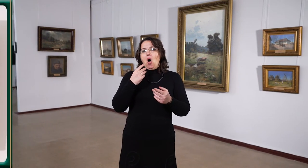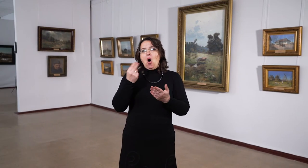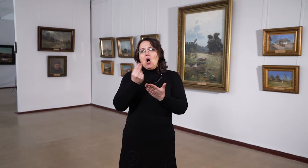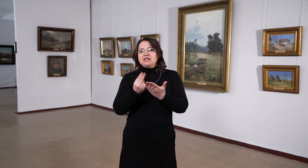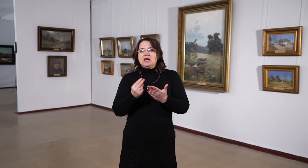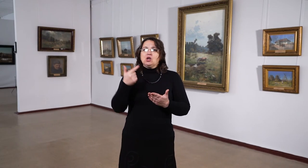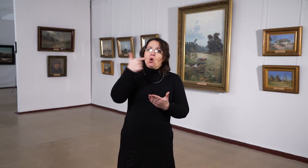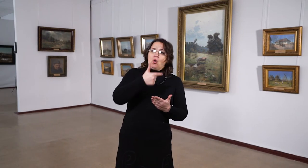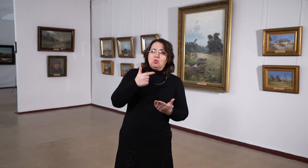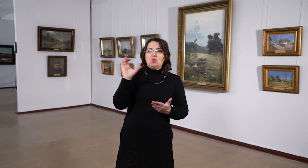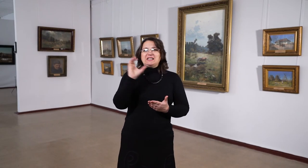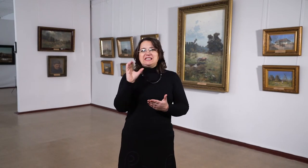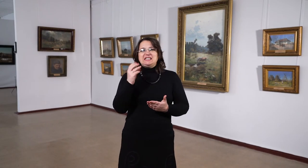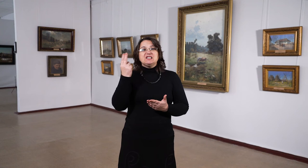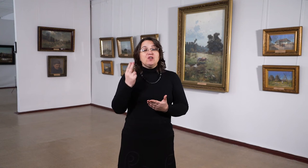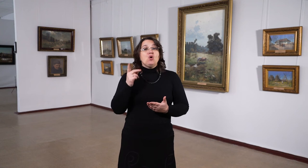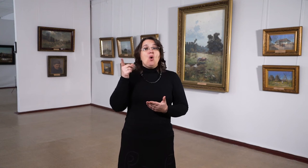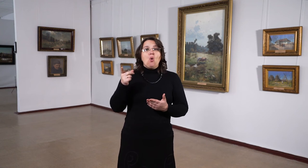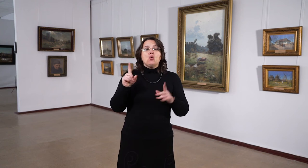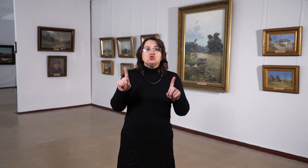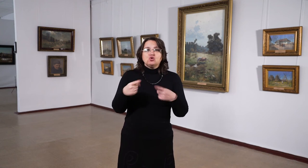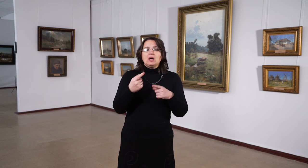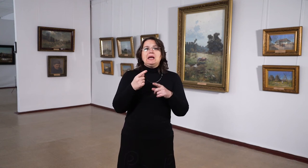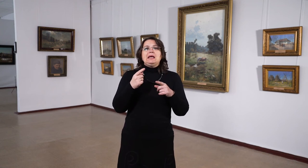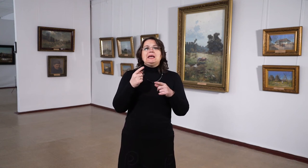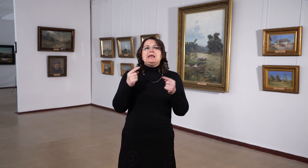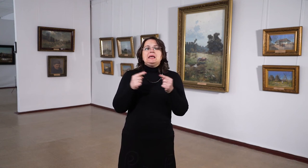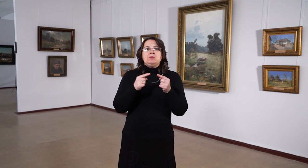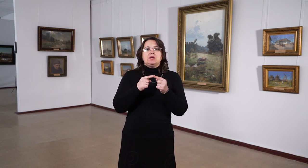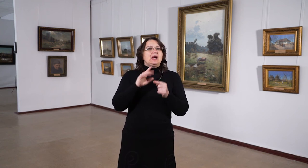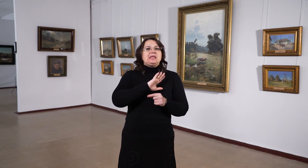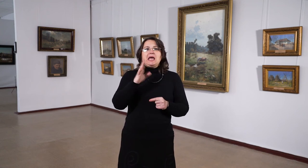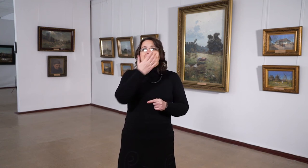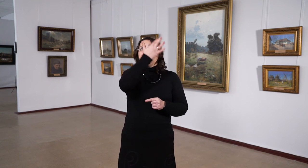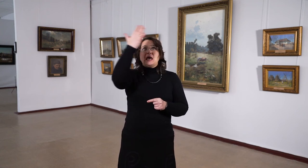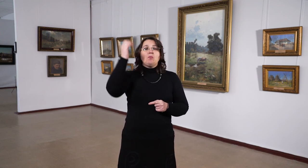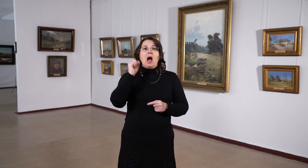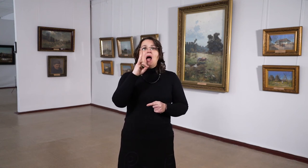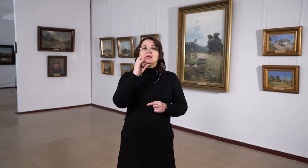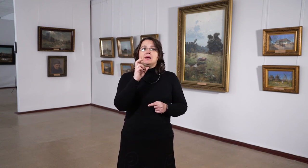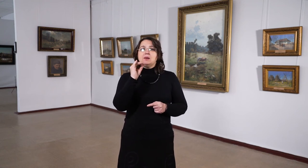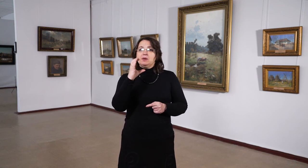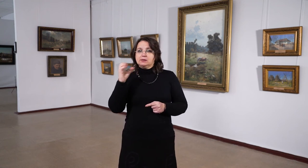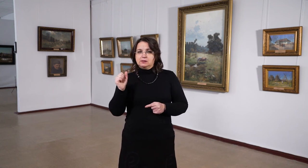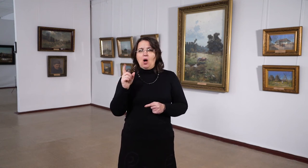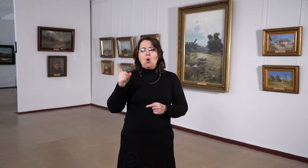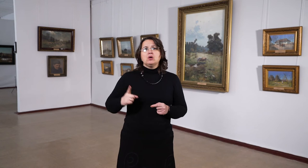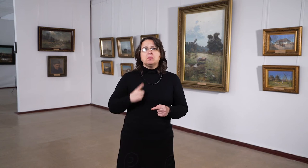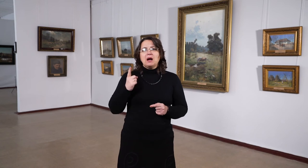голубого, синего цветов, он создал именно не небо, а небеса. Васильковский мастер небольшого